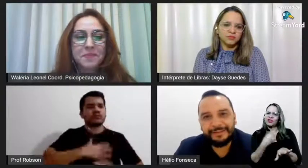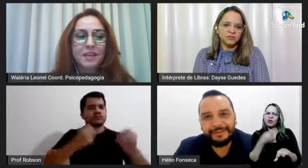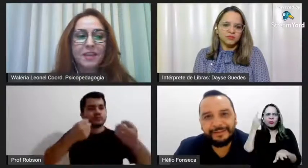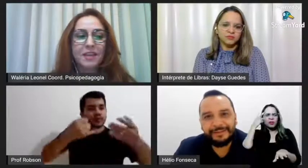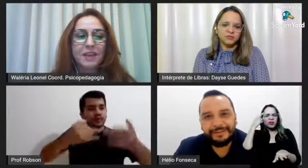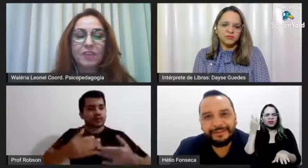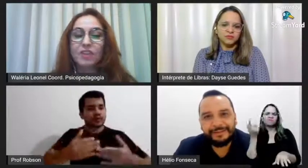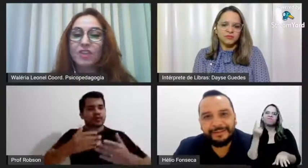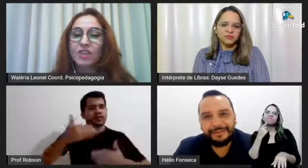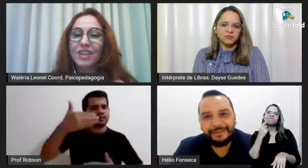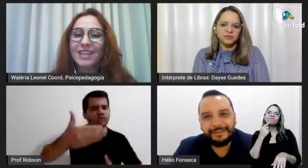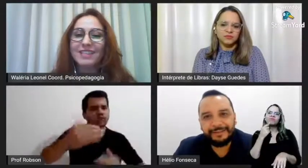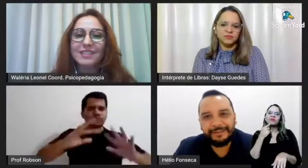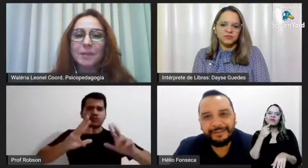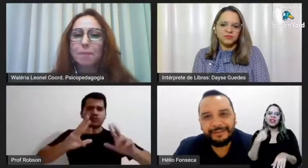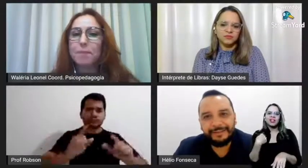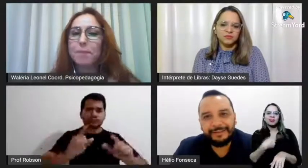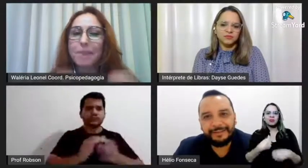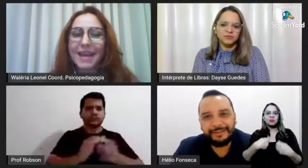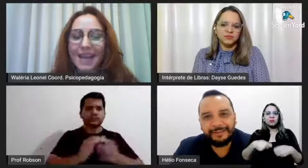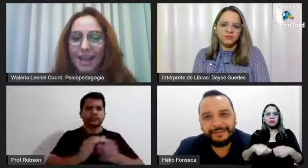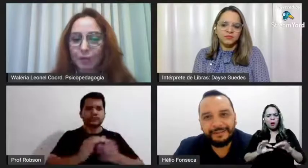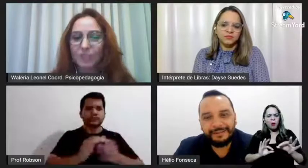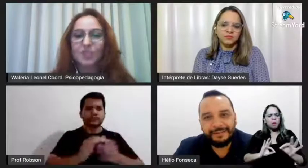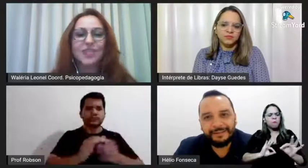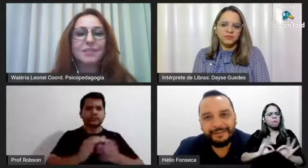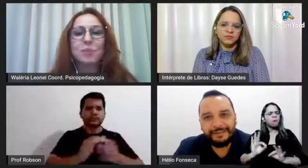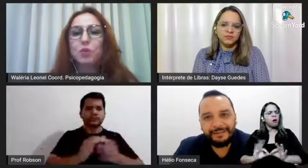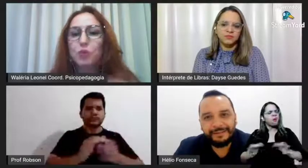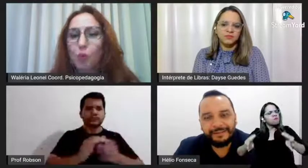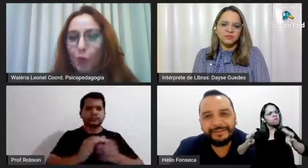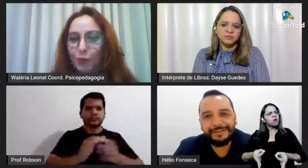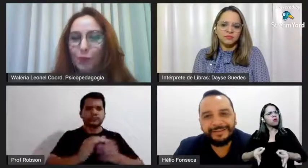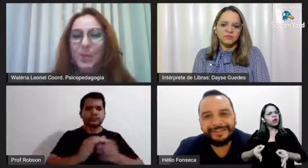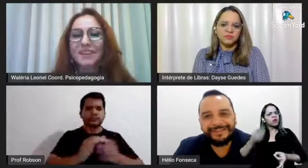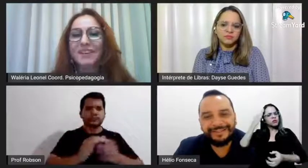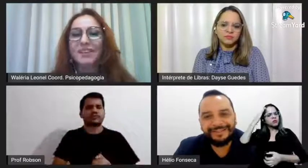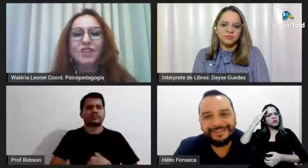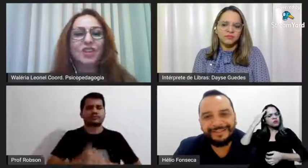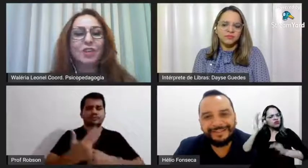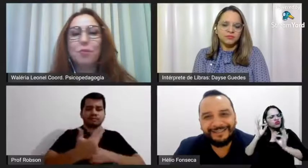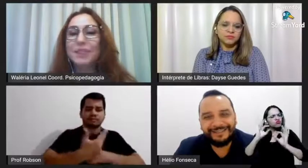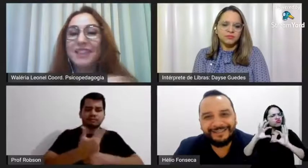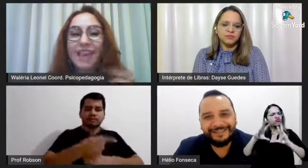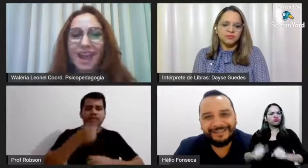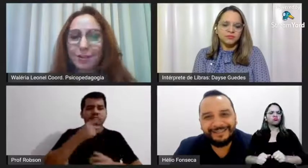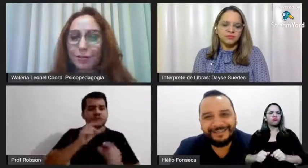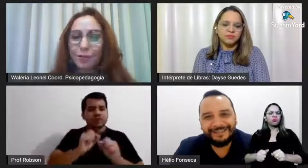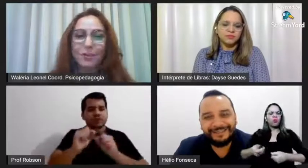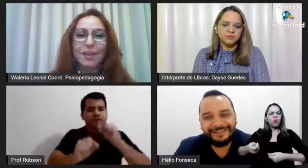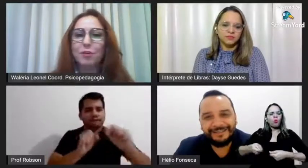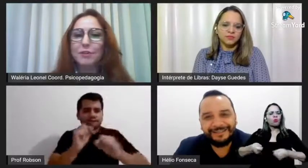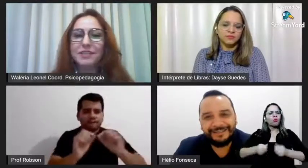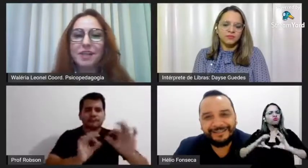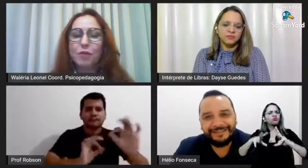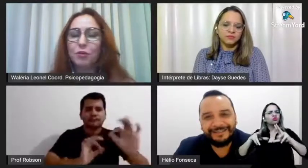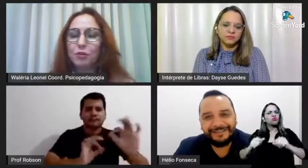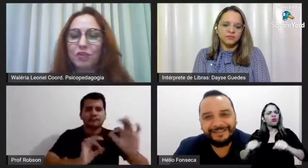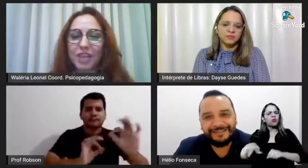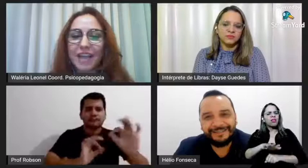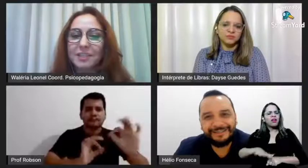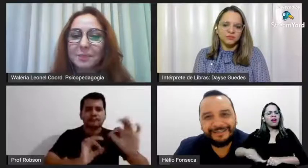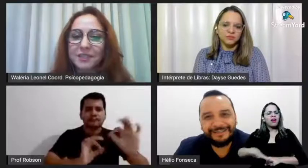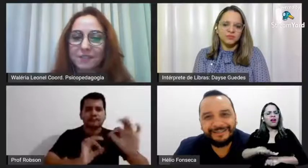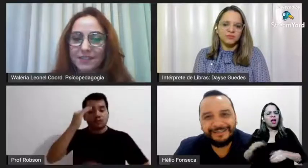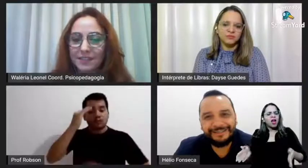assim, né, que a gente tem que estar preparado, que a gente tem que saber tudo, né, que a gente tem que dominar tudo da inclusão, tudo